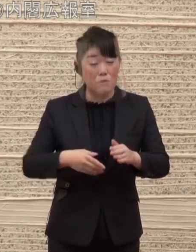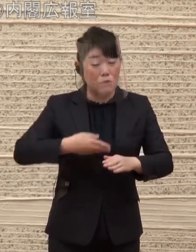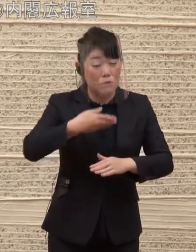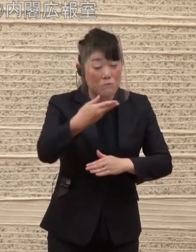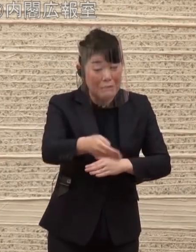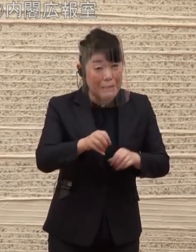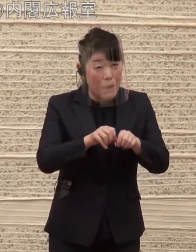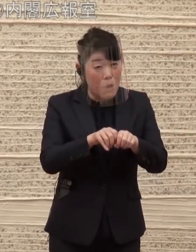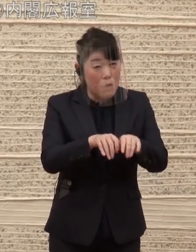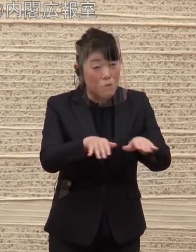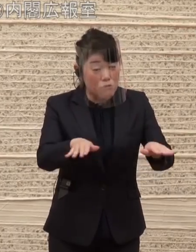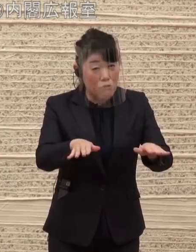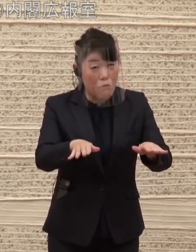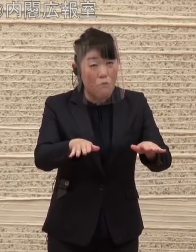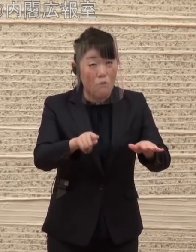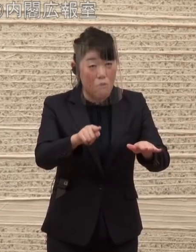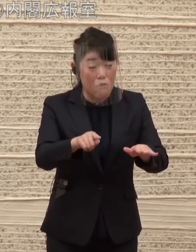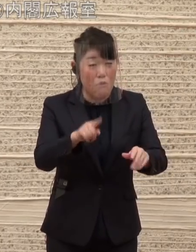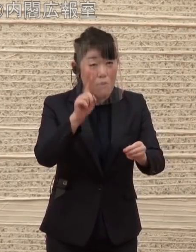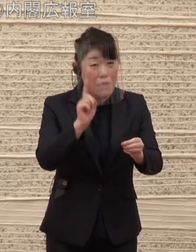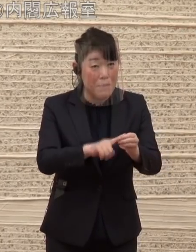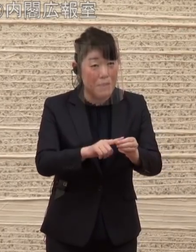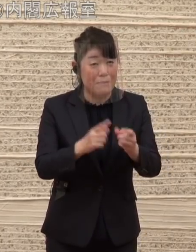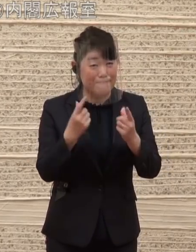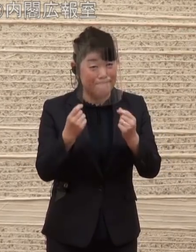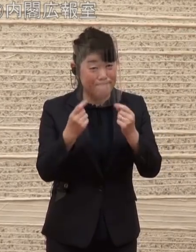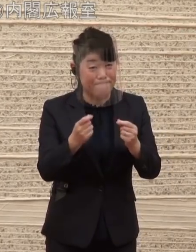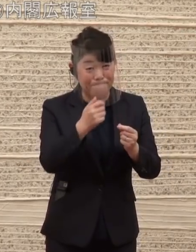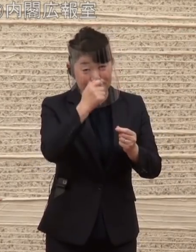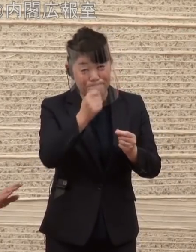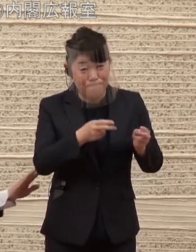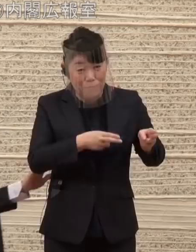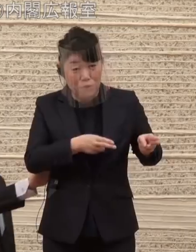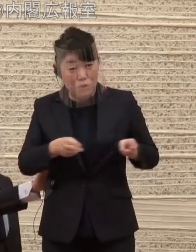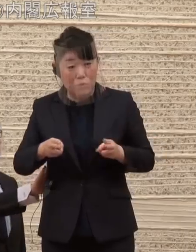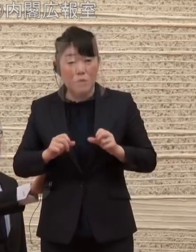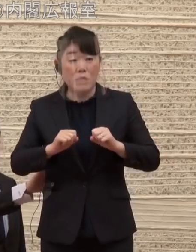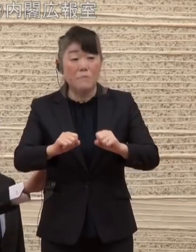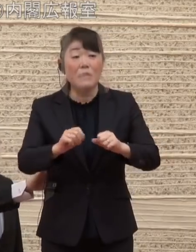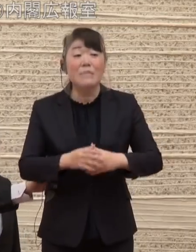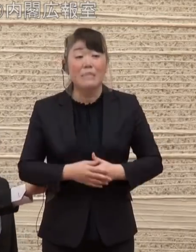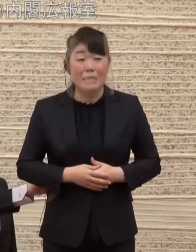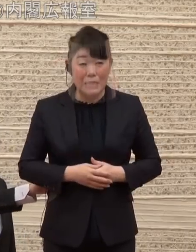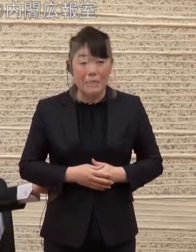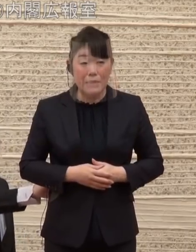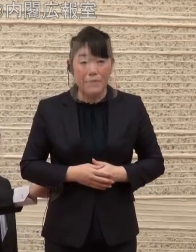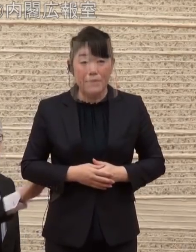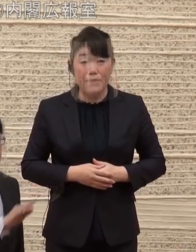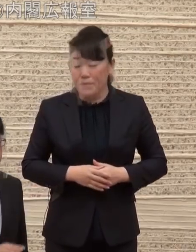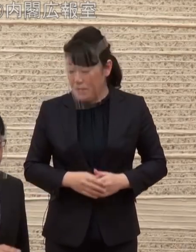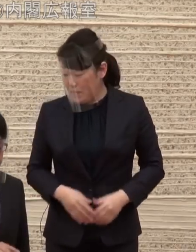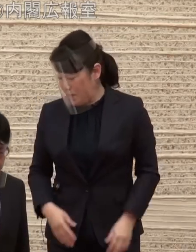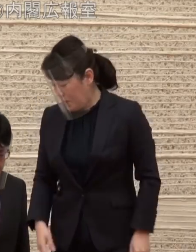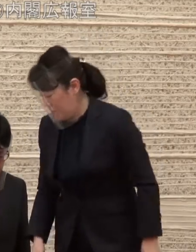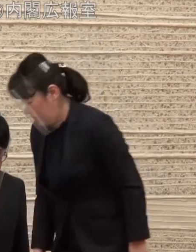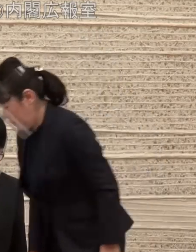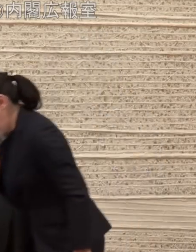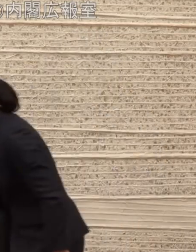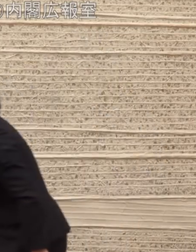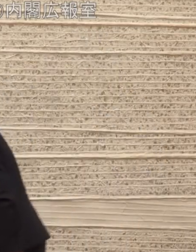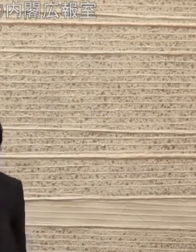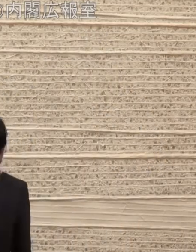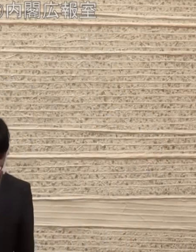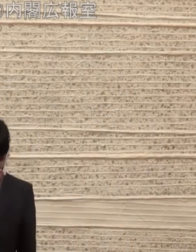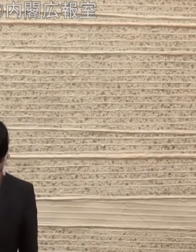それに万全の備えを固めてまいります世界に目を向ければ関西は今